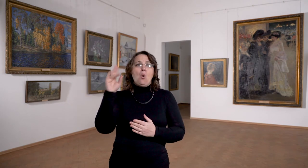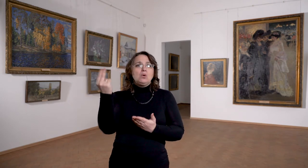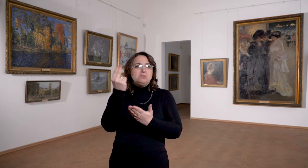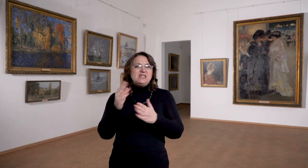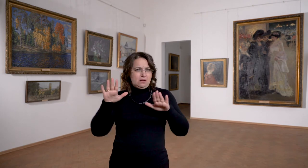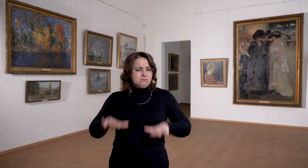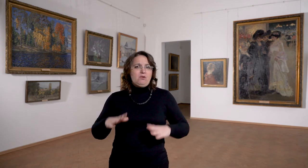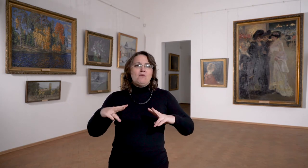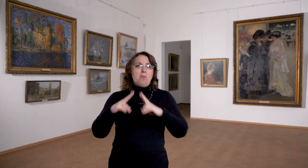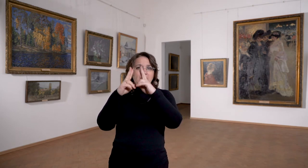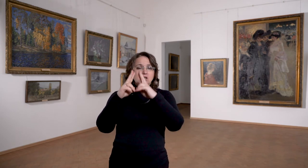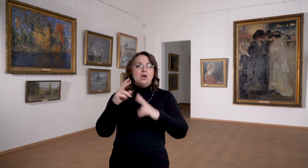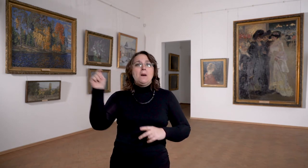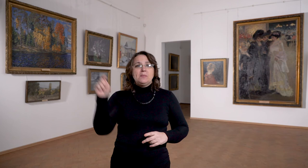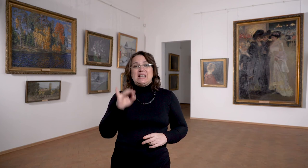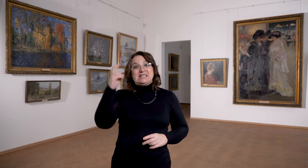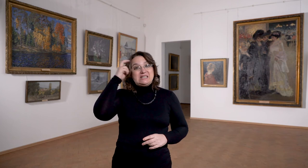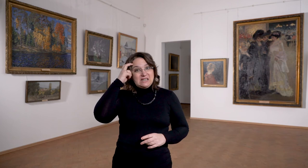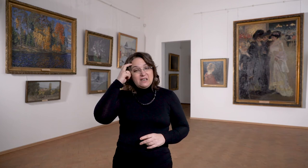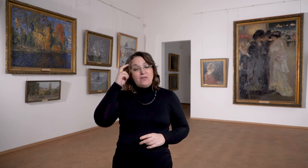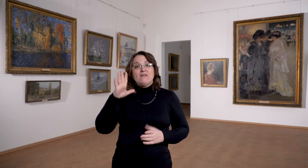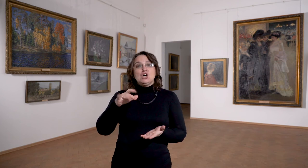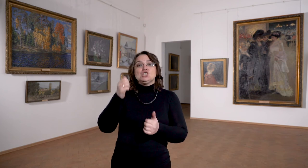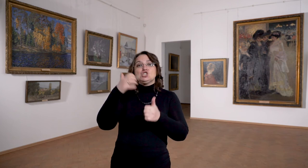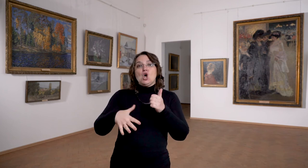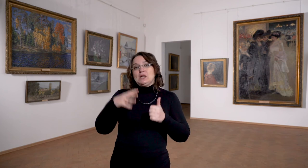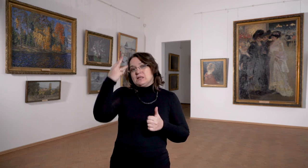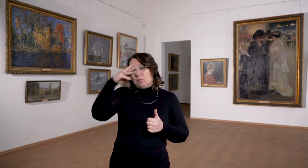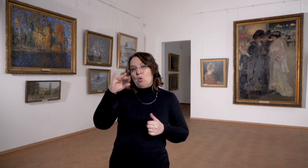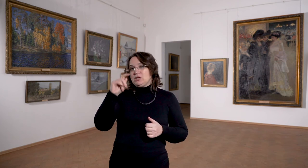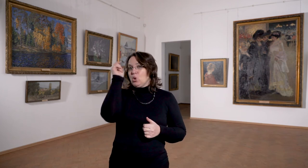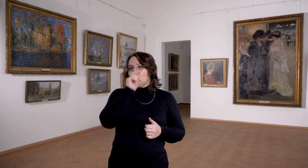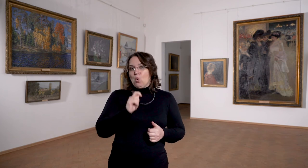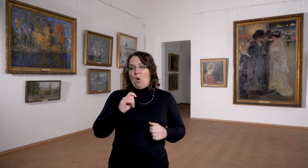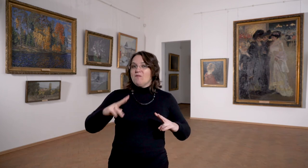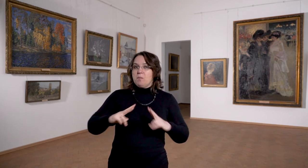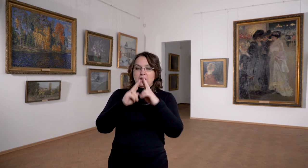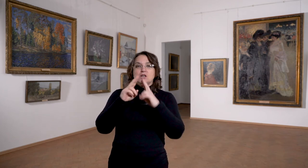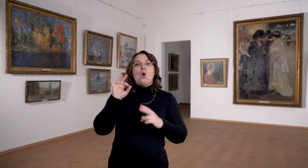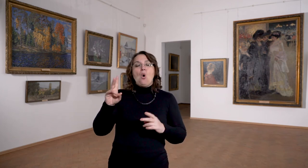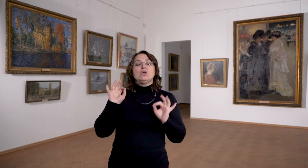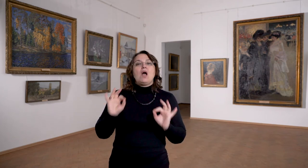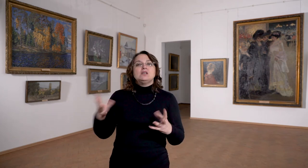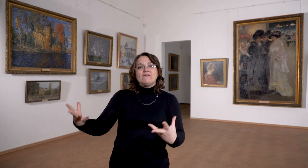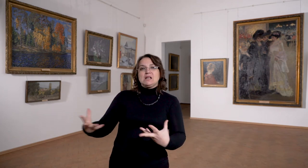в Париже. Приехав из Киева в столицу моды и духов Париж, он, конечно, восхитился